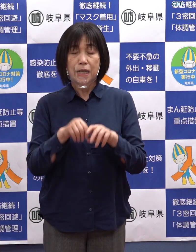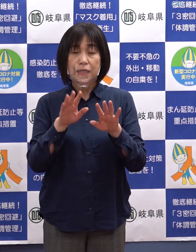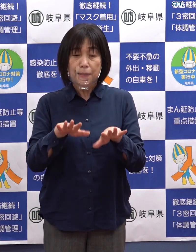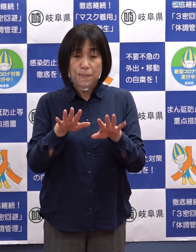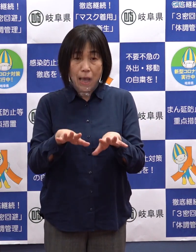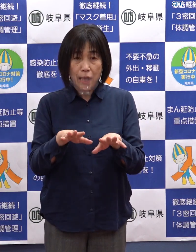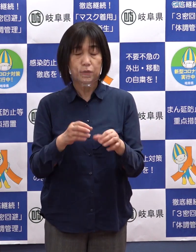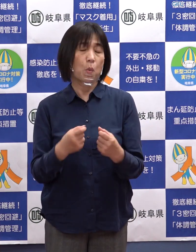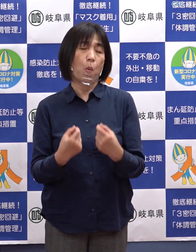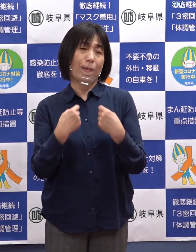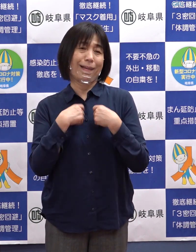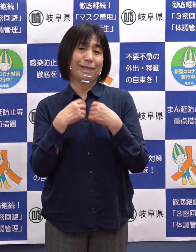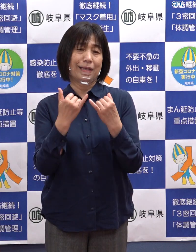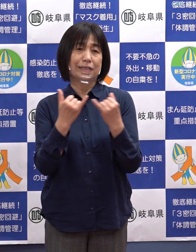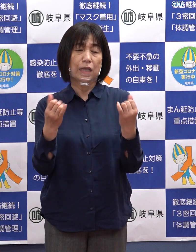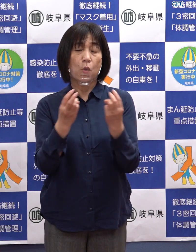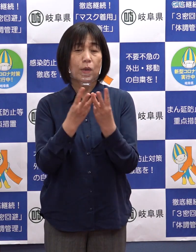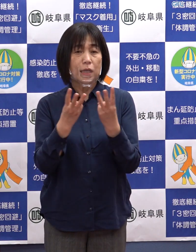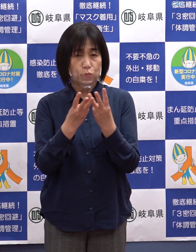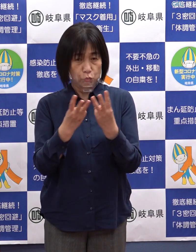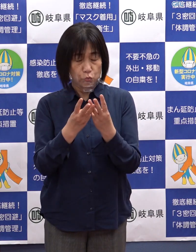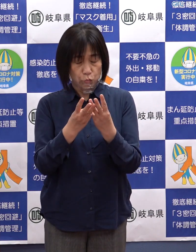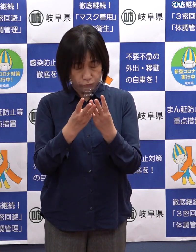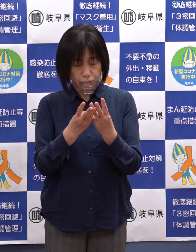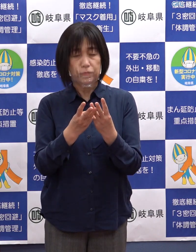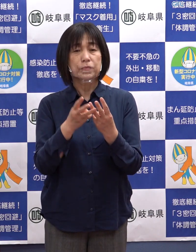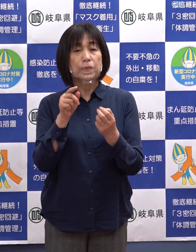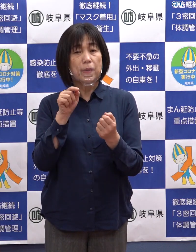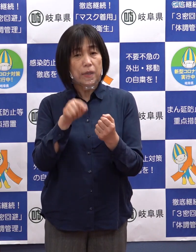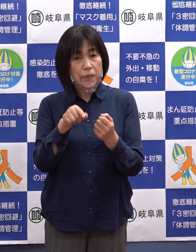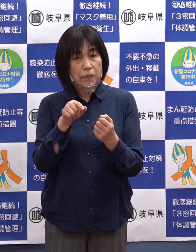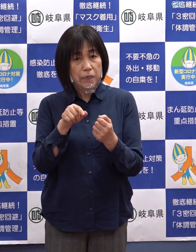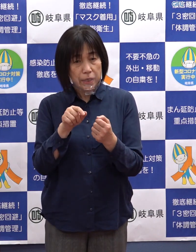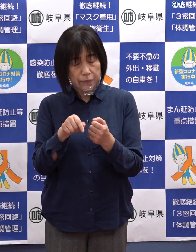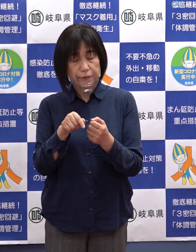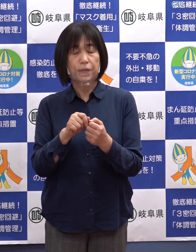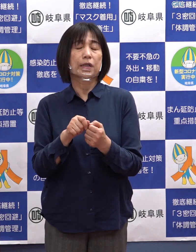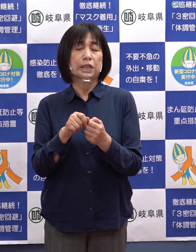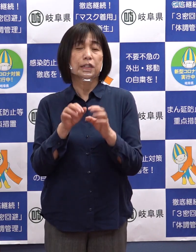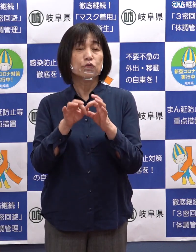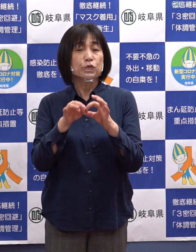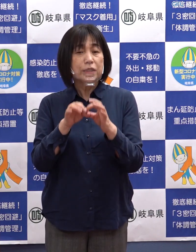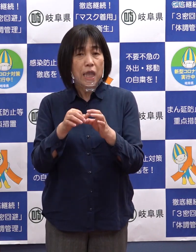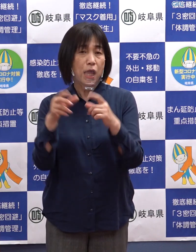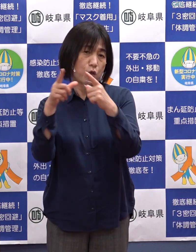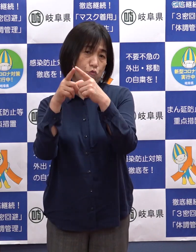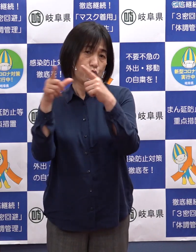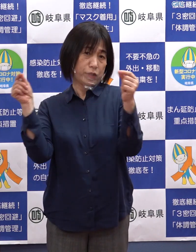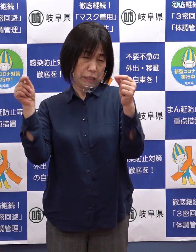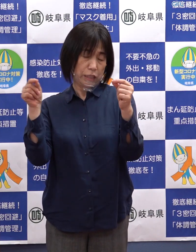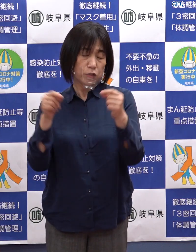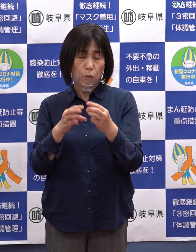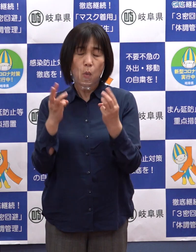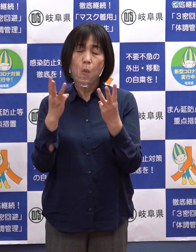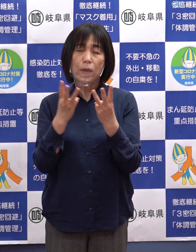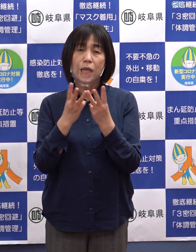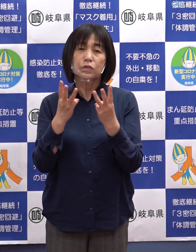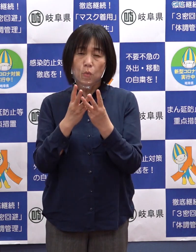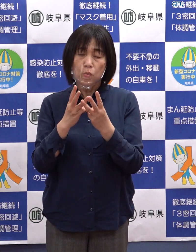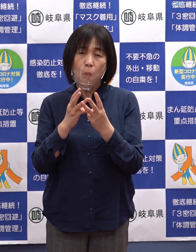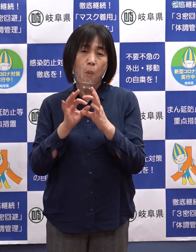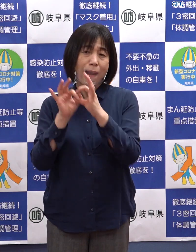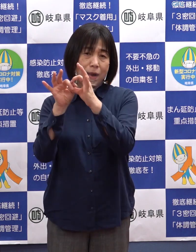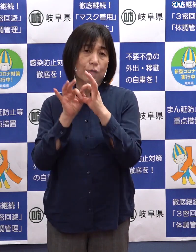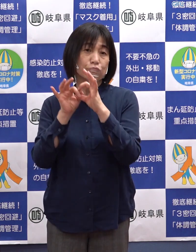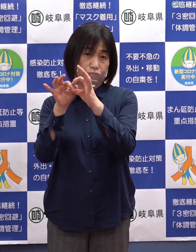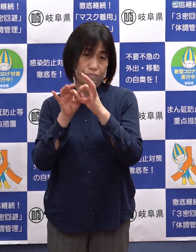ては、国とはですね、データ的なやり取りはしております。で、そこから先の、一歩を